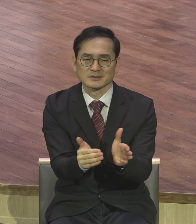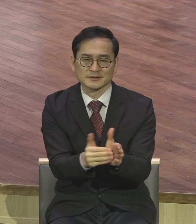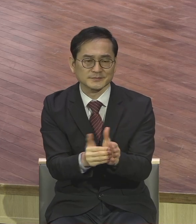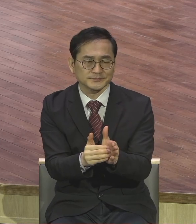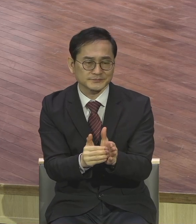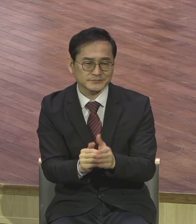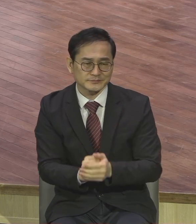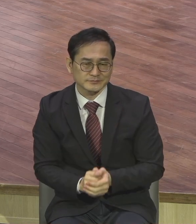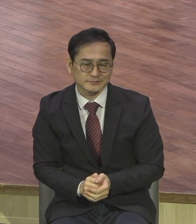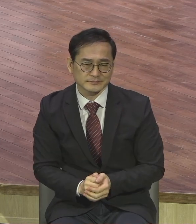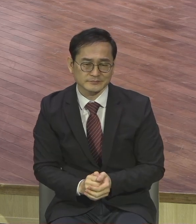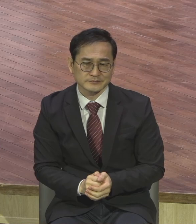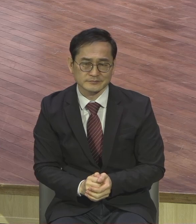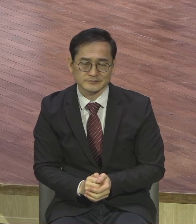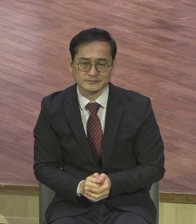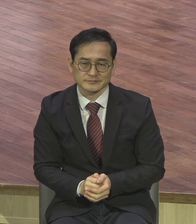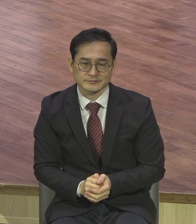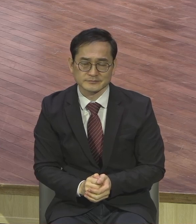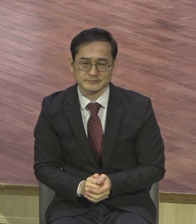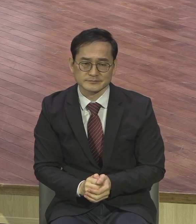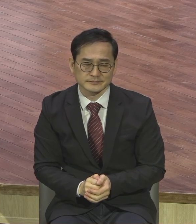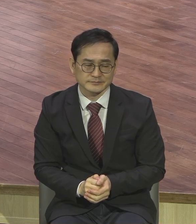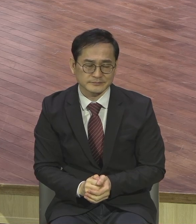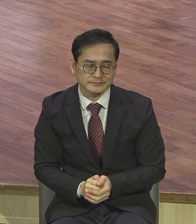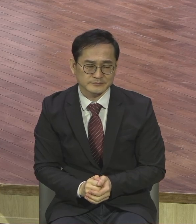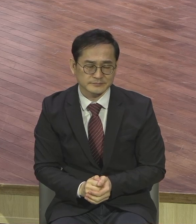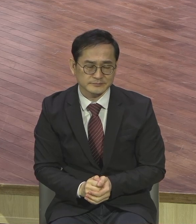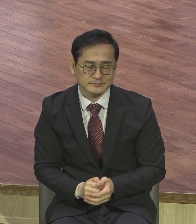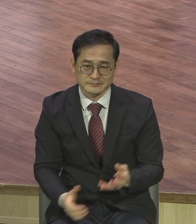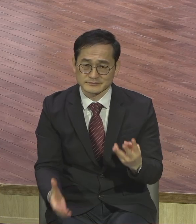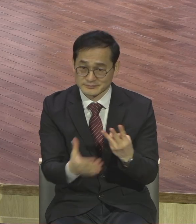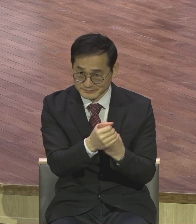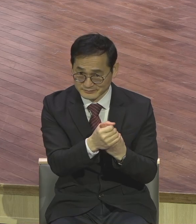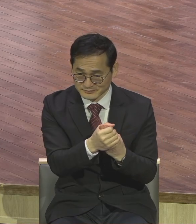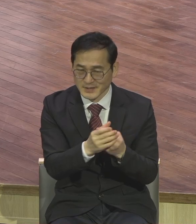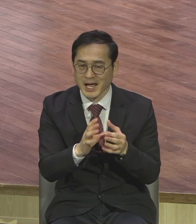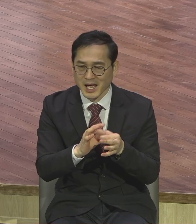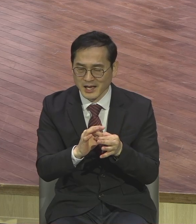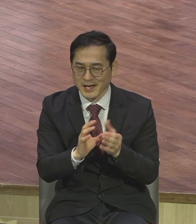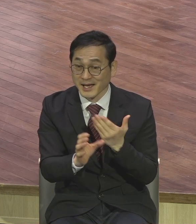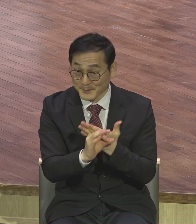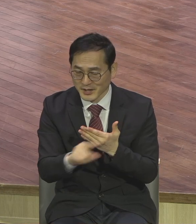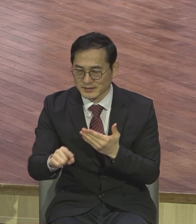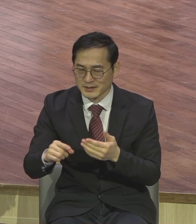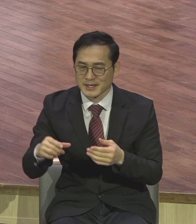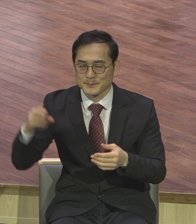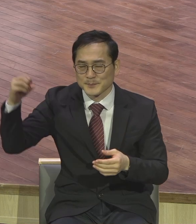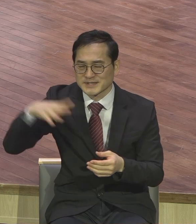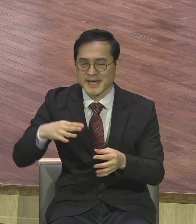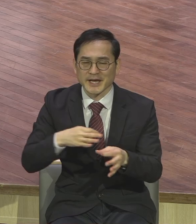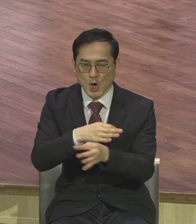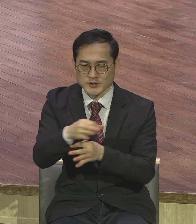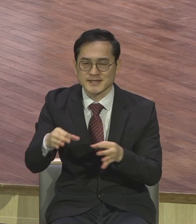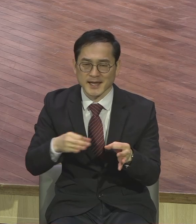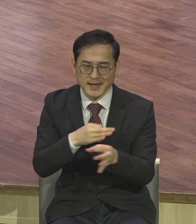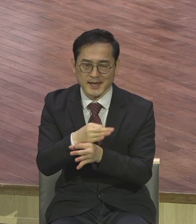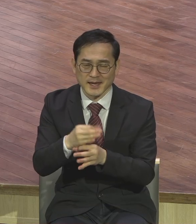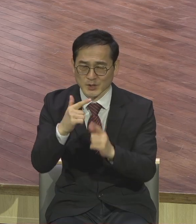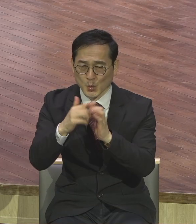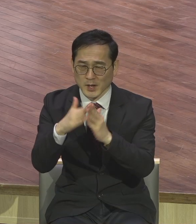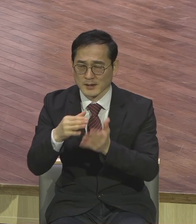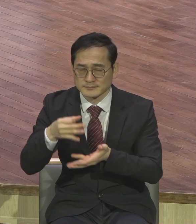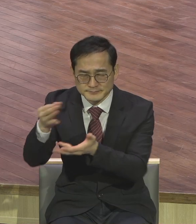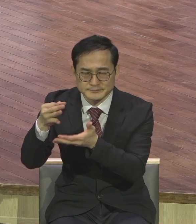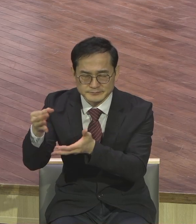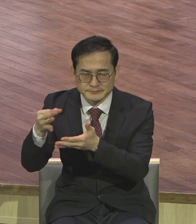여기 속에 빛의 경지에 헌당의 경지에 다 임하게 되어서 나의 업과 직분을 통해서